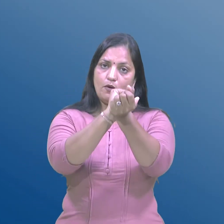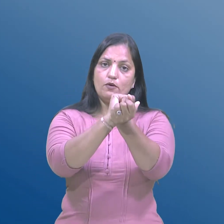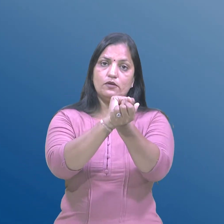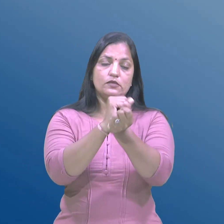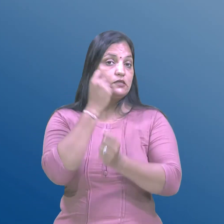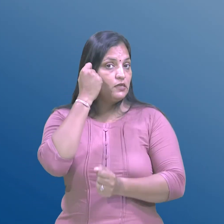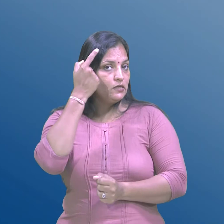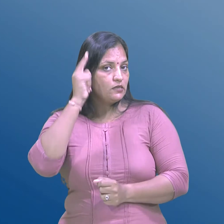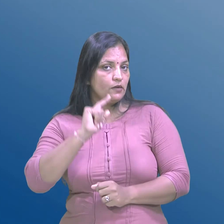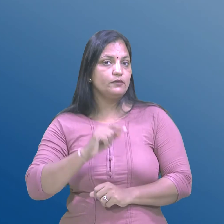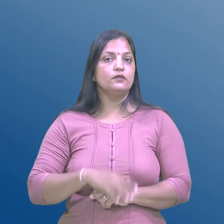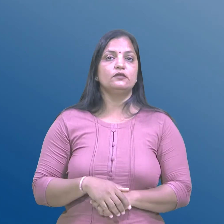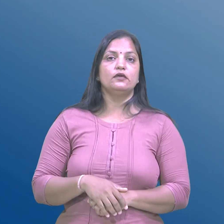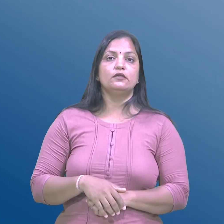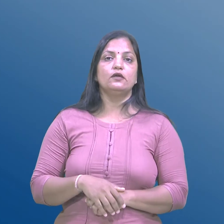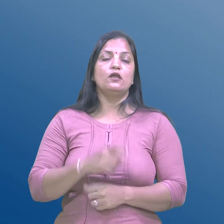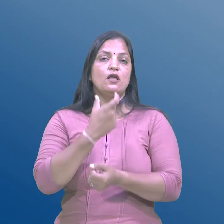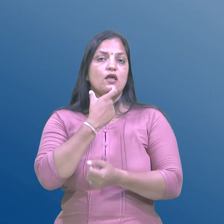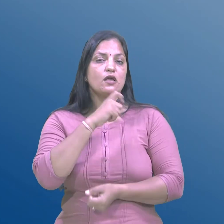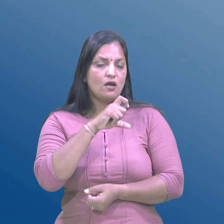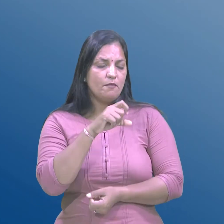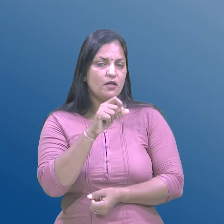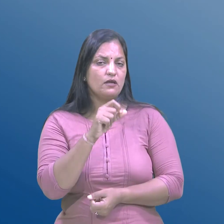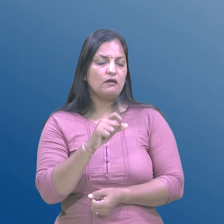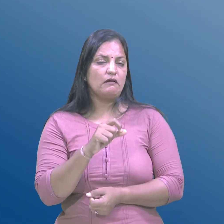સમજણપૂર્વકના અપરાધિક કૃત્યની માહિતી મળ્યા પછી